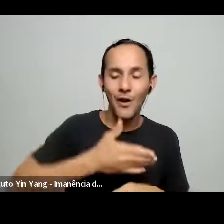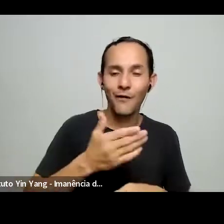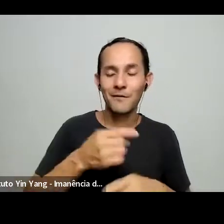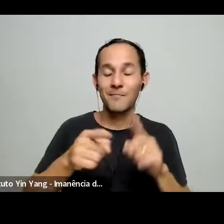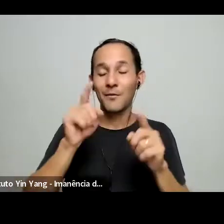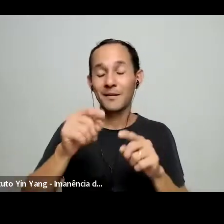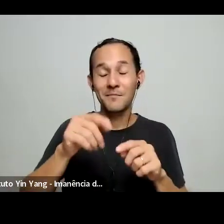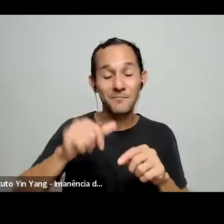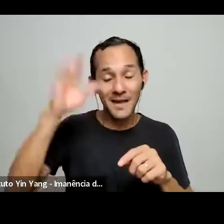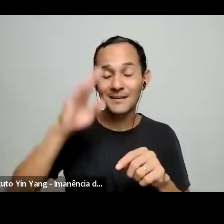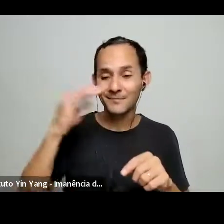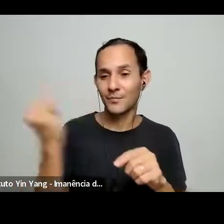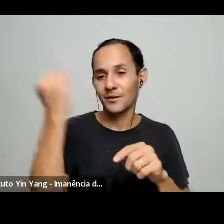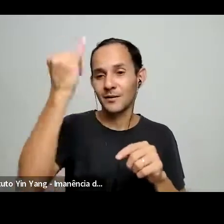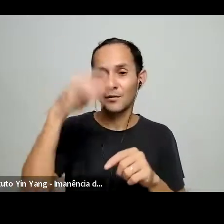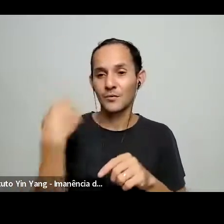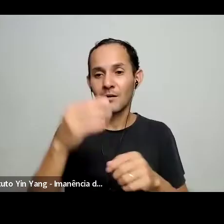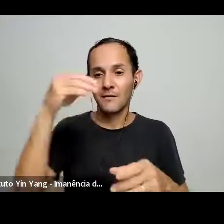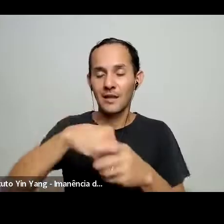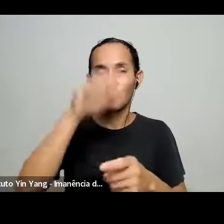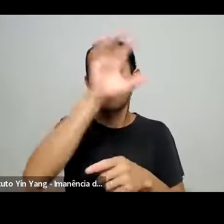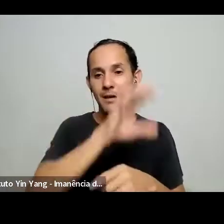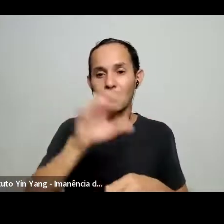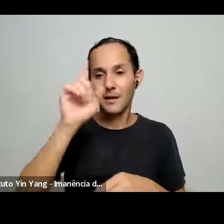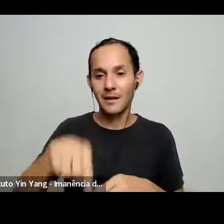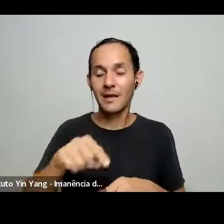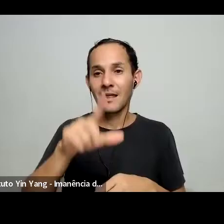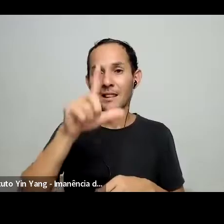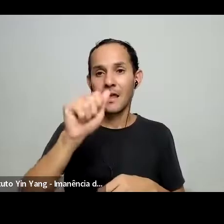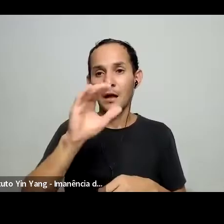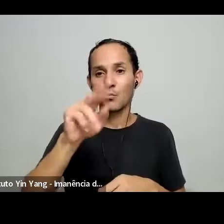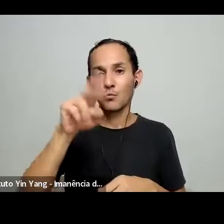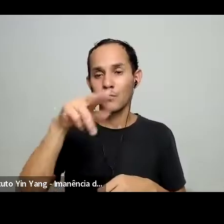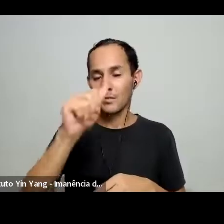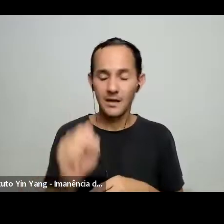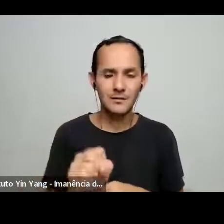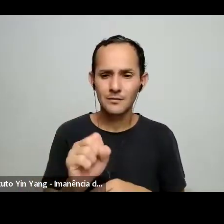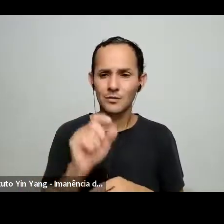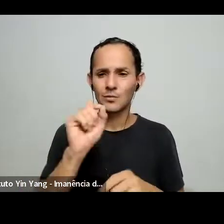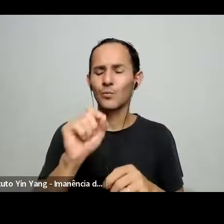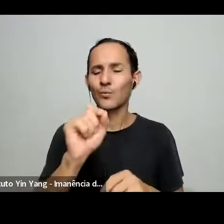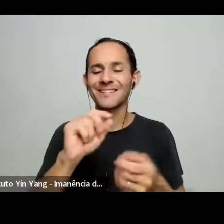mais preciosas que a gente gera de um mapa de evidência são as lacunas. Quais são